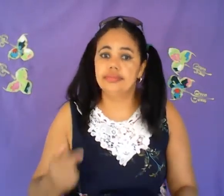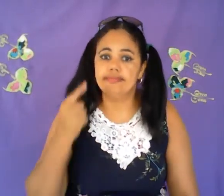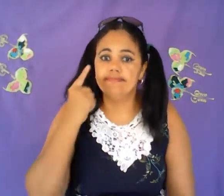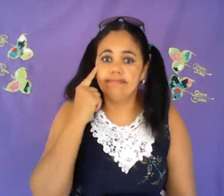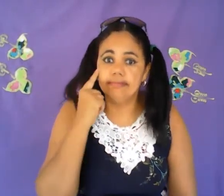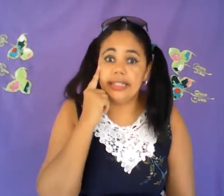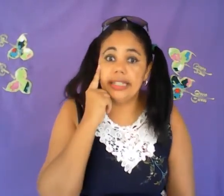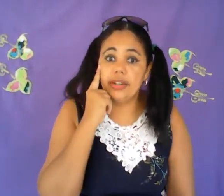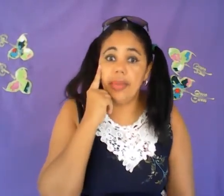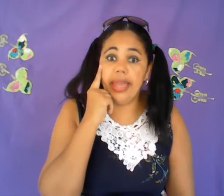Entenderam bem?